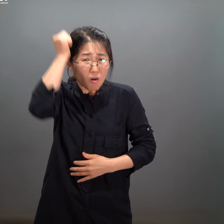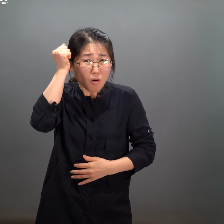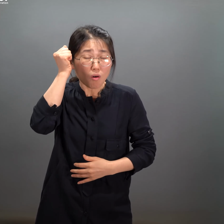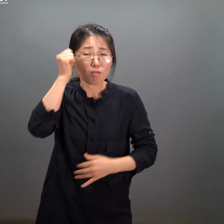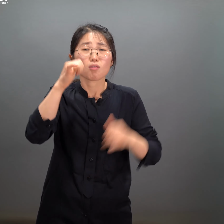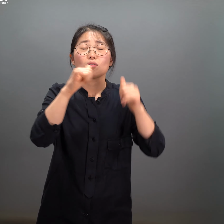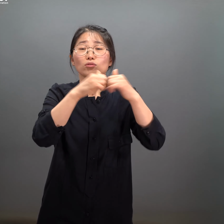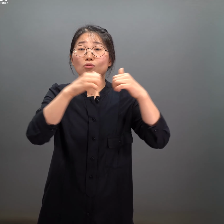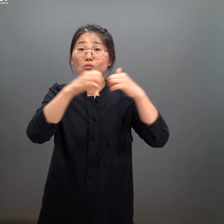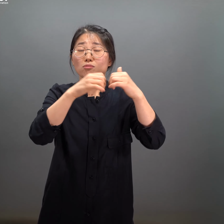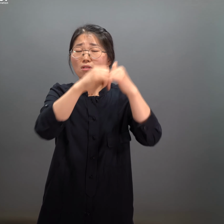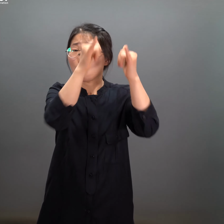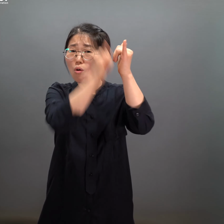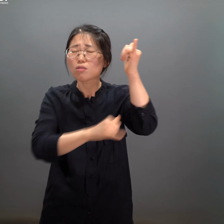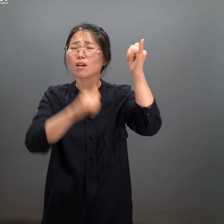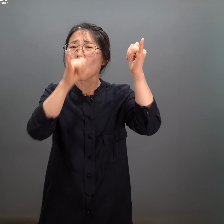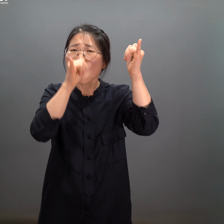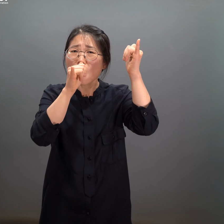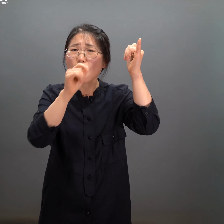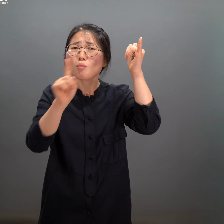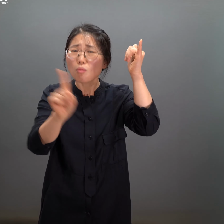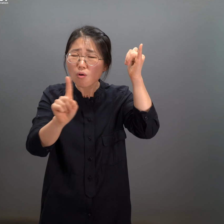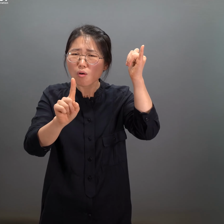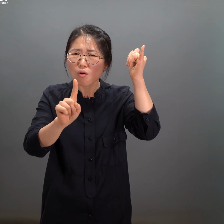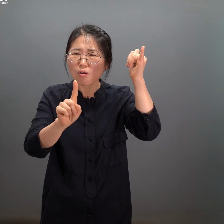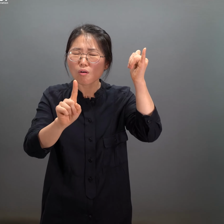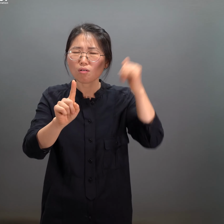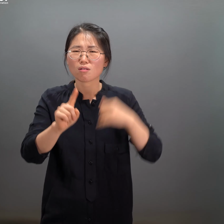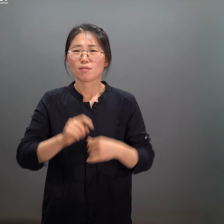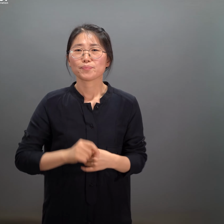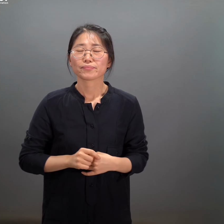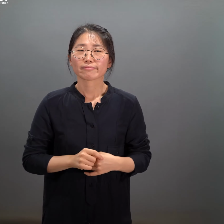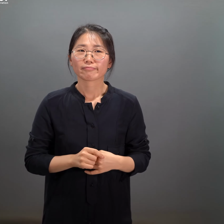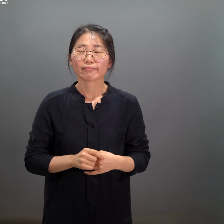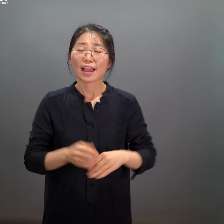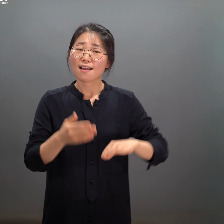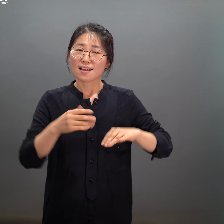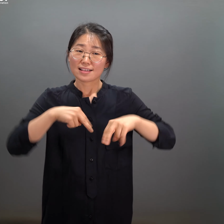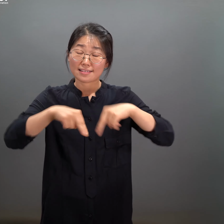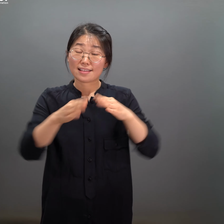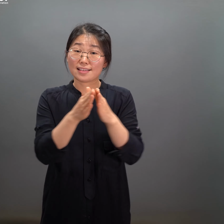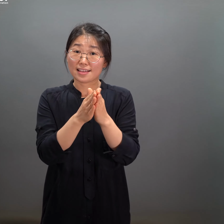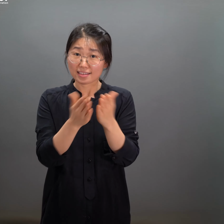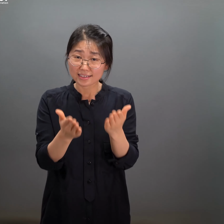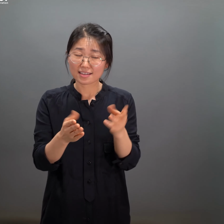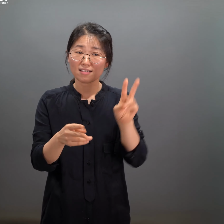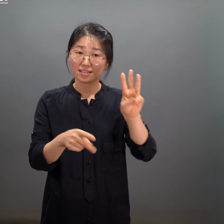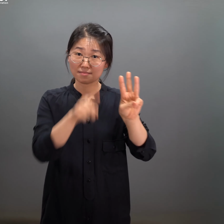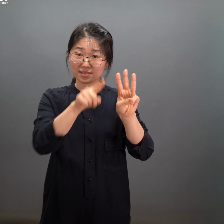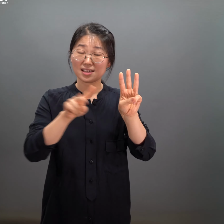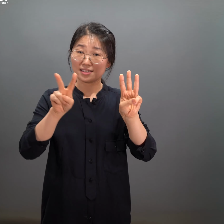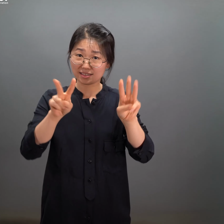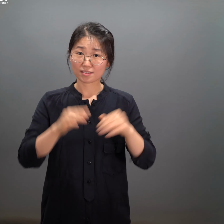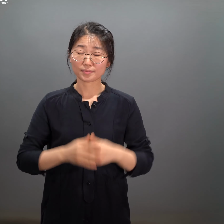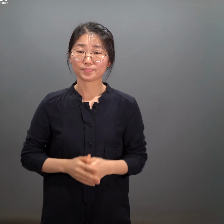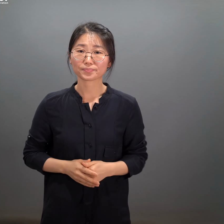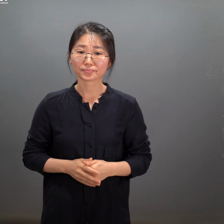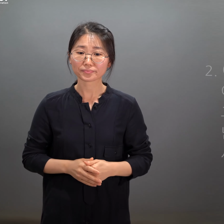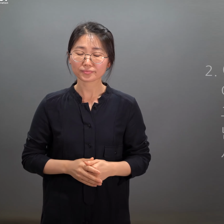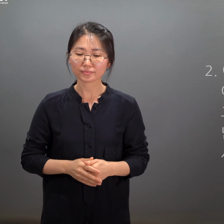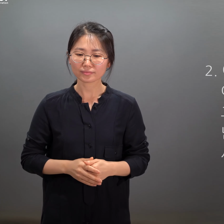있습니다. 아니, 이 역사가 제일 중요한 역사일지도 모르겠네요. 사사기 3장 2절에 보면 이렇게 기록이 되어